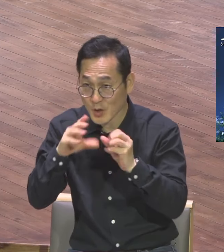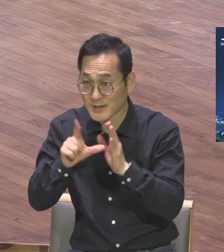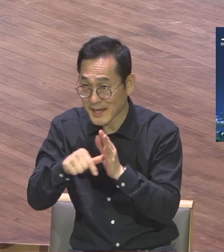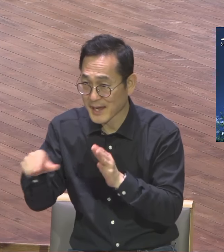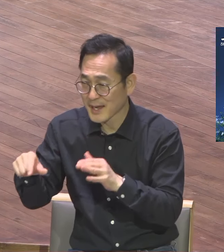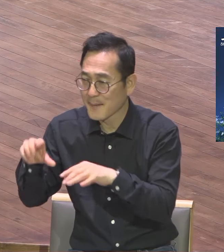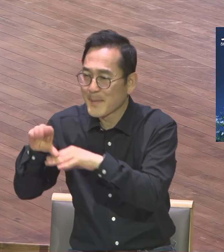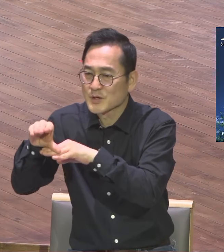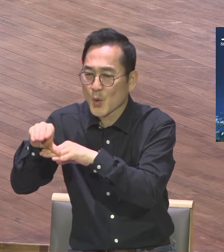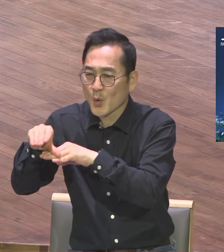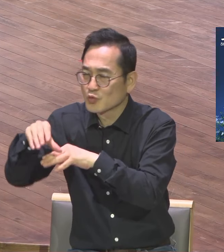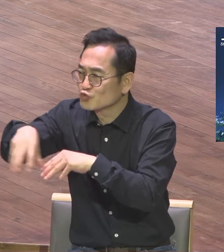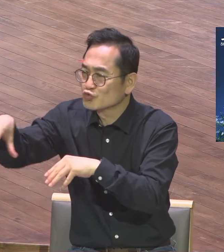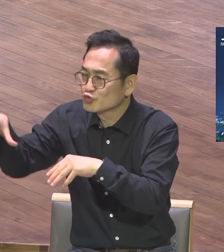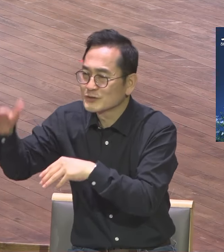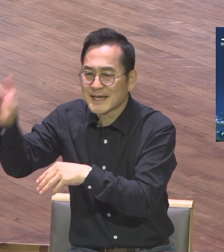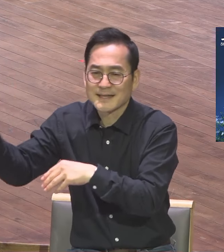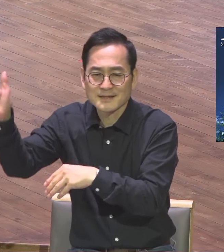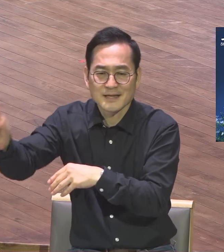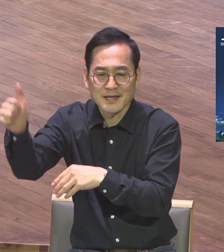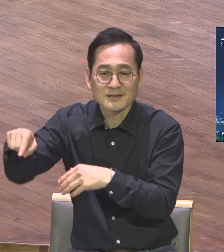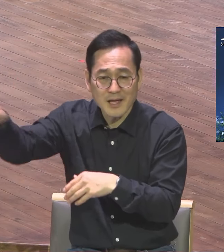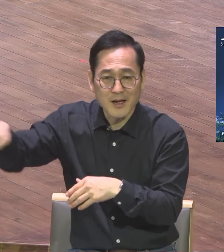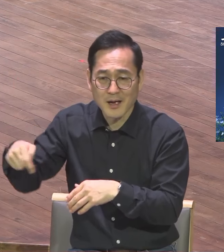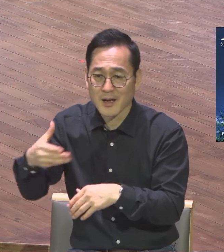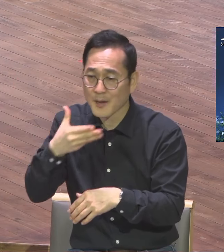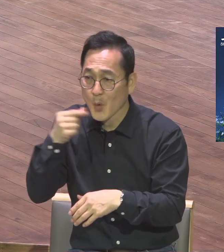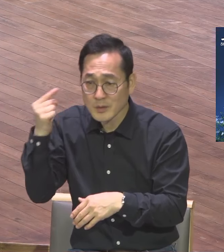이 사람들 이름을 나는 매 부르면서 기도하거든요.